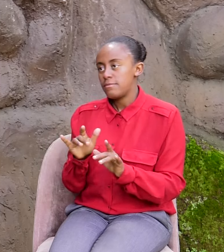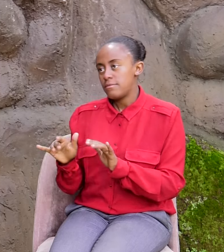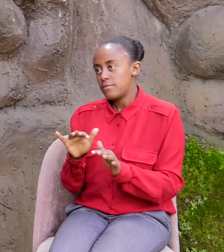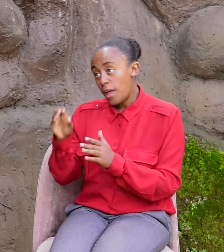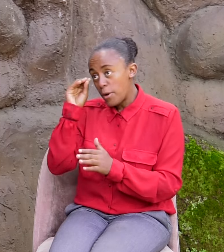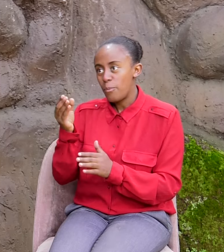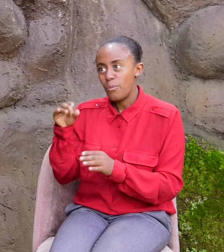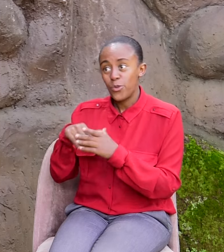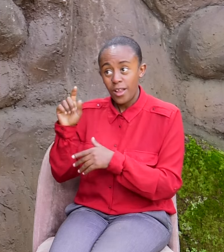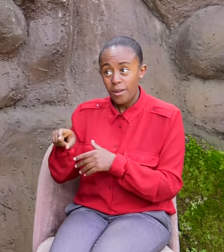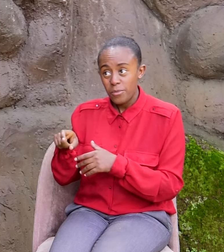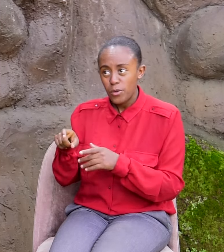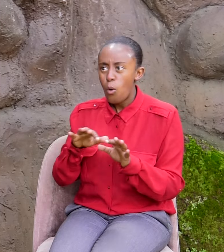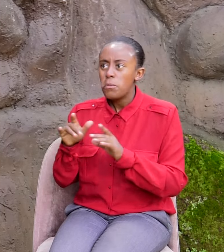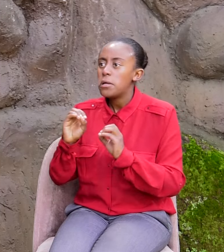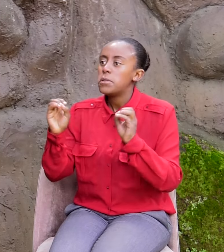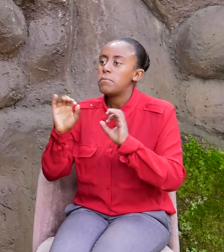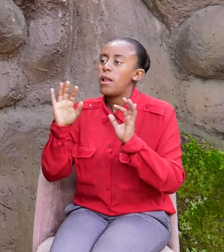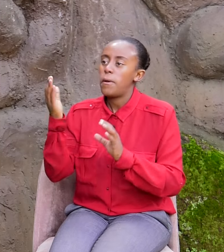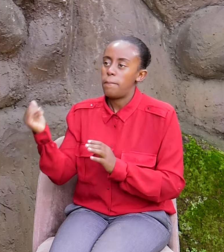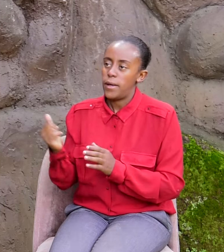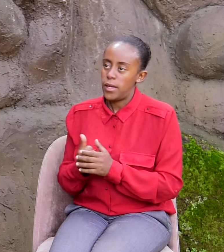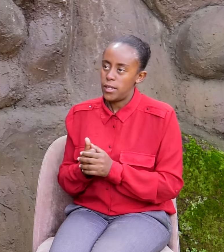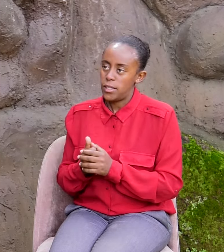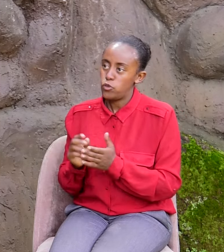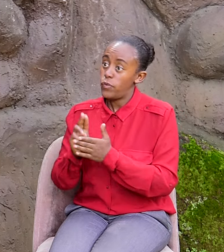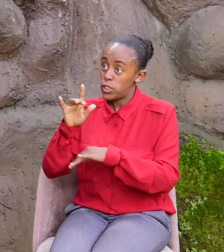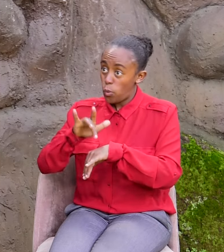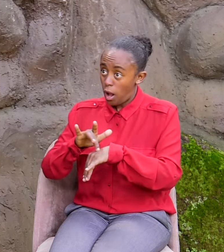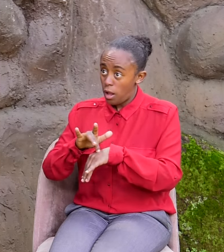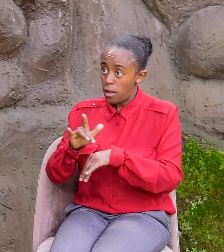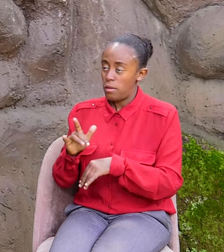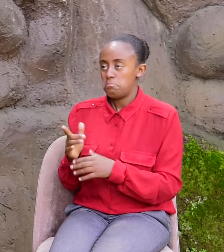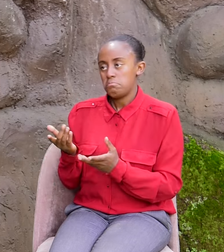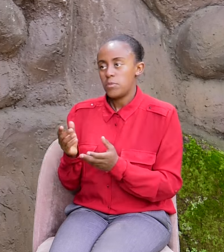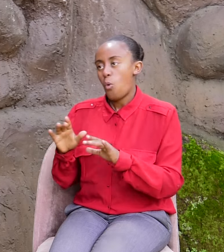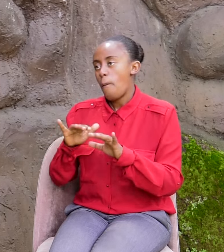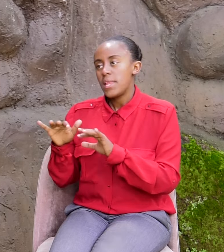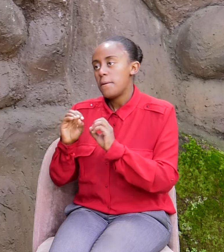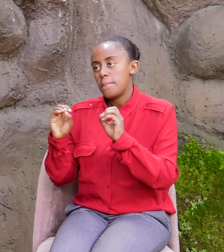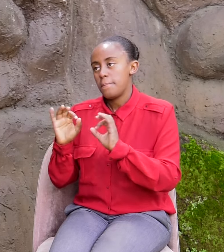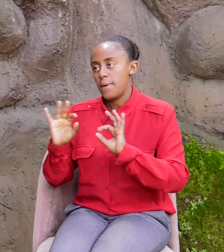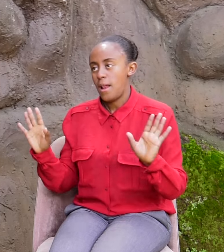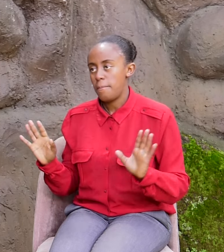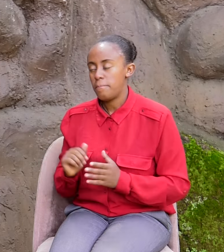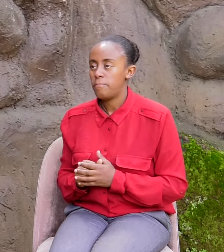አይደለ? ኮምፒውተር አልነበረም ዩኒቨርሲቲው ላይ ማለት ነው። ኮምፒውተር